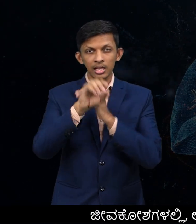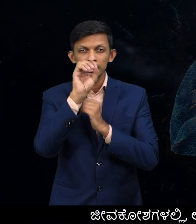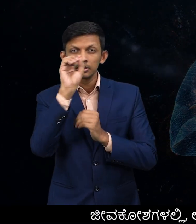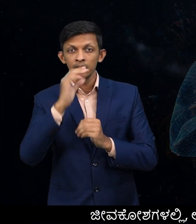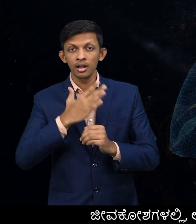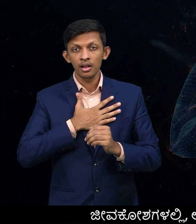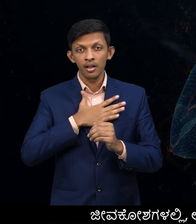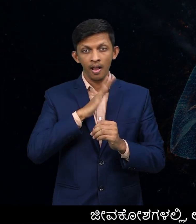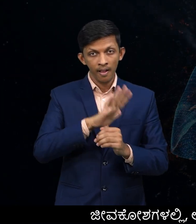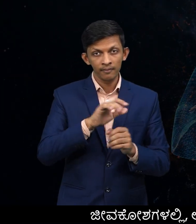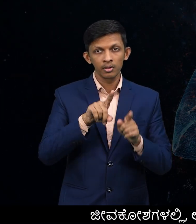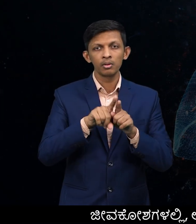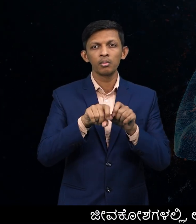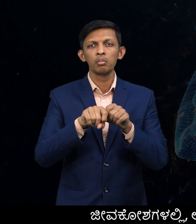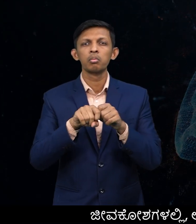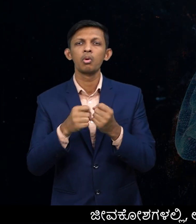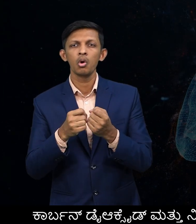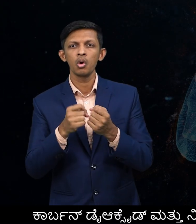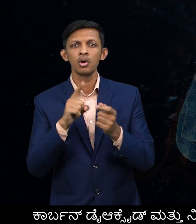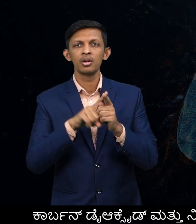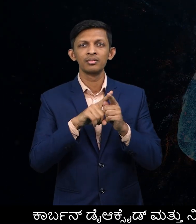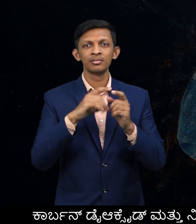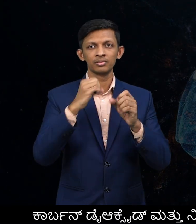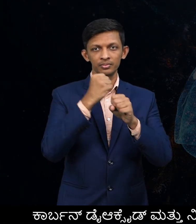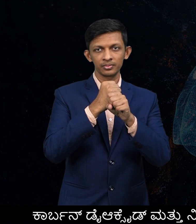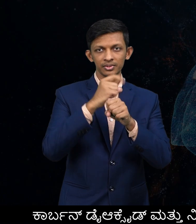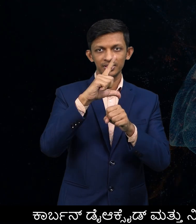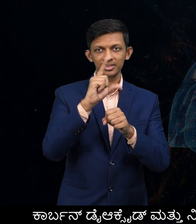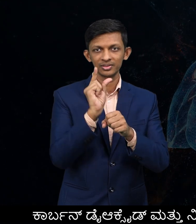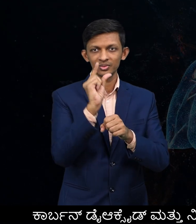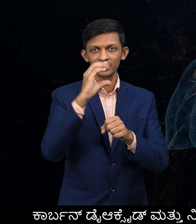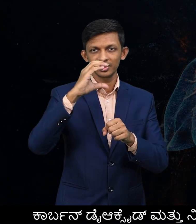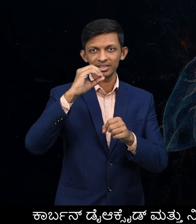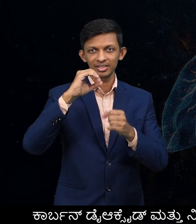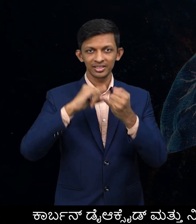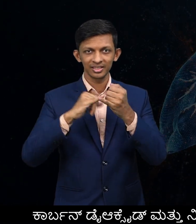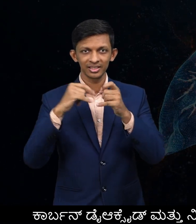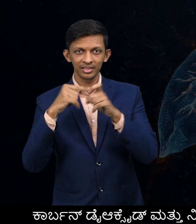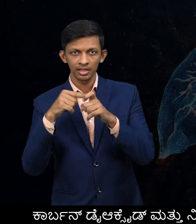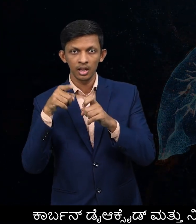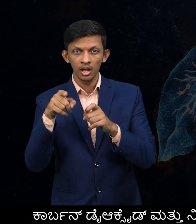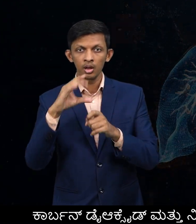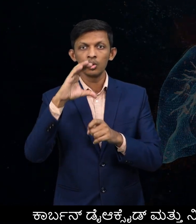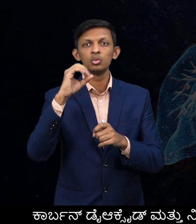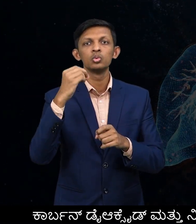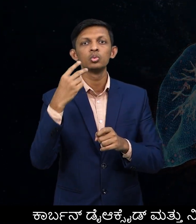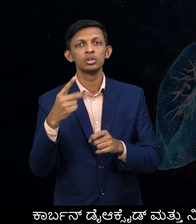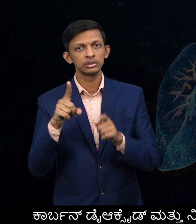ಆಮ್ಲಜನಕವು ಗ್ಲೂಕೋಸ್ ಅನ್ನು ಕಾರ್ಬನ್ ಡೈಆಕ್ಸೈಡ್ ಮತ್ತು ನೀರಿನಲ್ಲಿ ಇತರ ಜೀವಿಗಳಂತೆ ವಿಭಜಿಸುತ್ತದೆ.